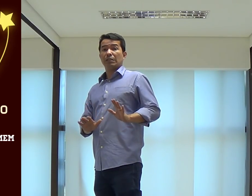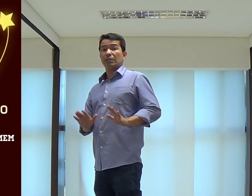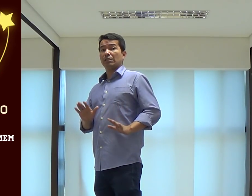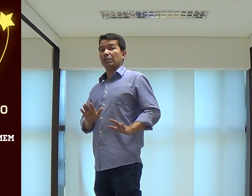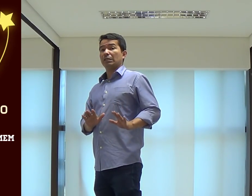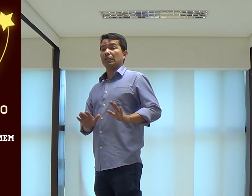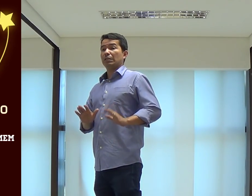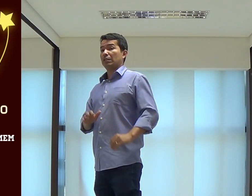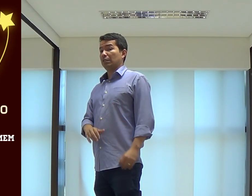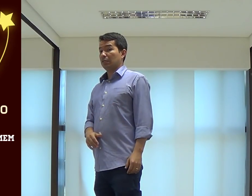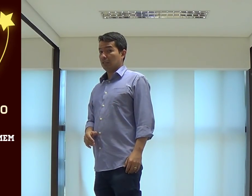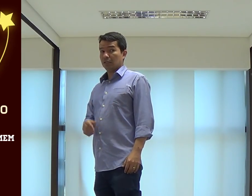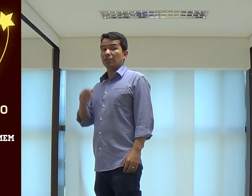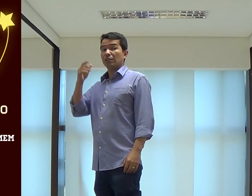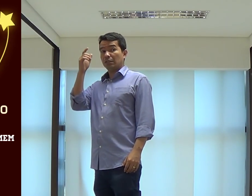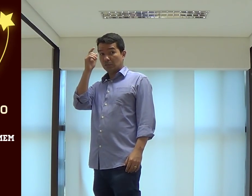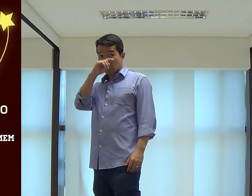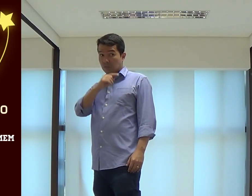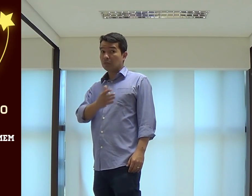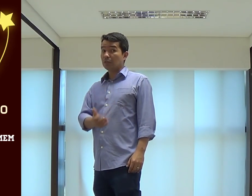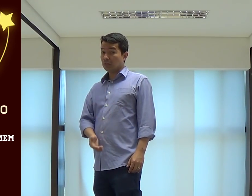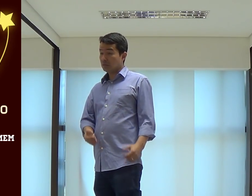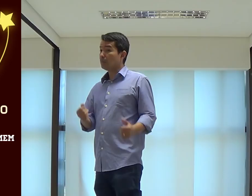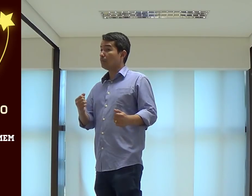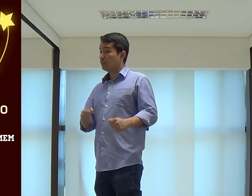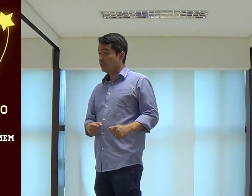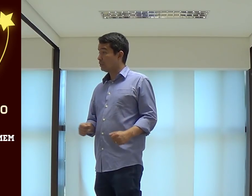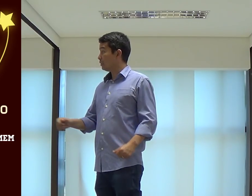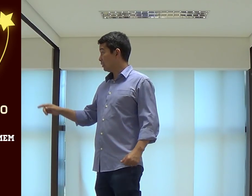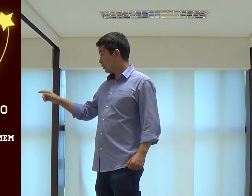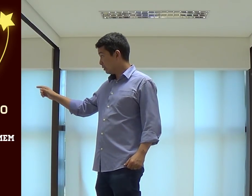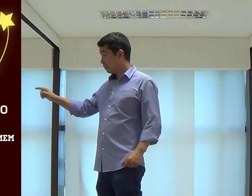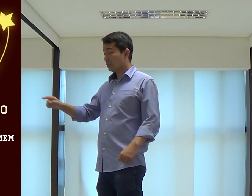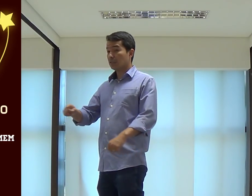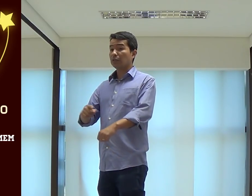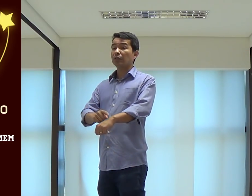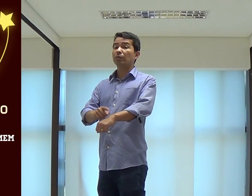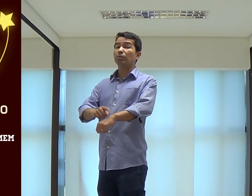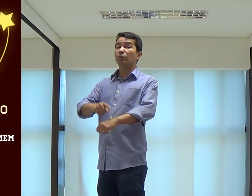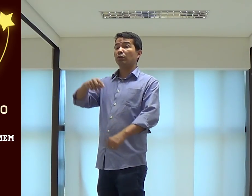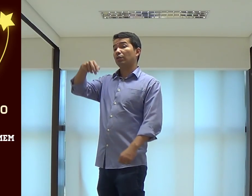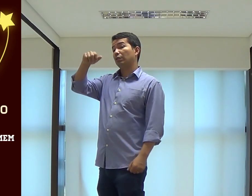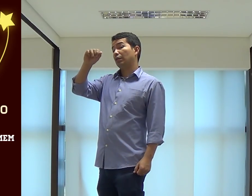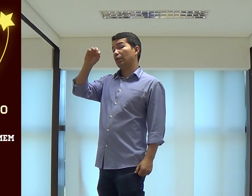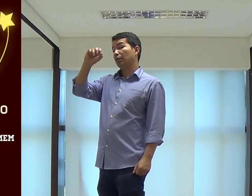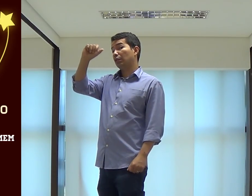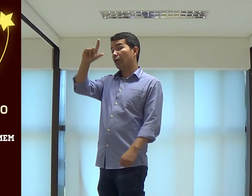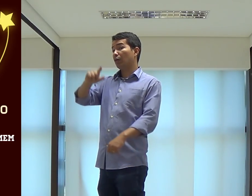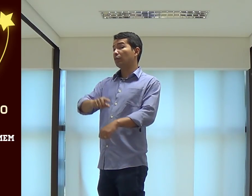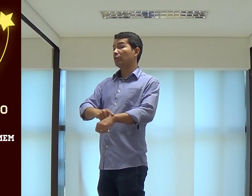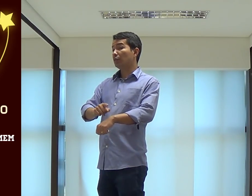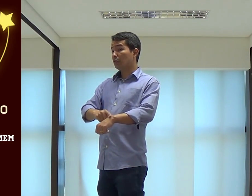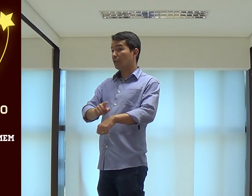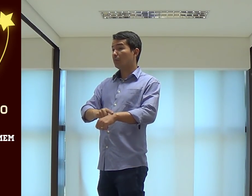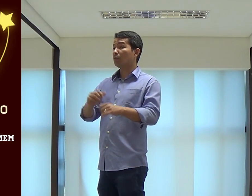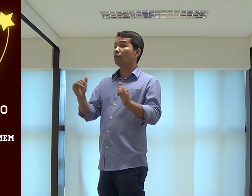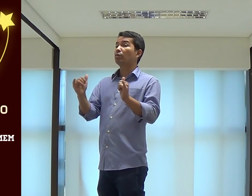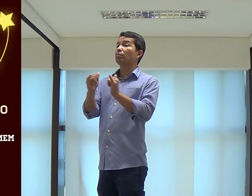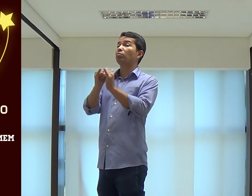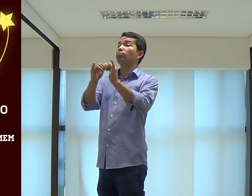Cuidado! É difícil isso. Então, o Natal é um